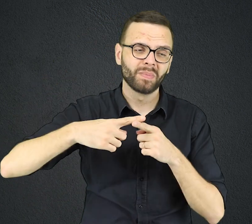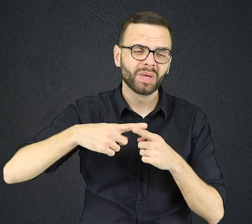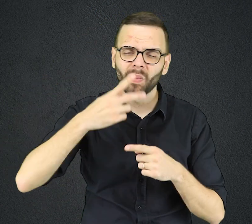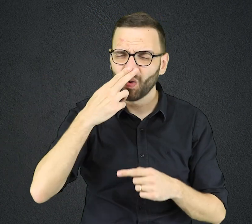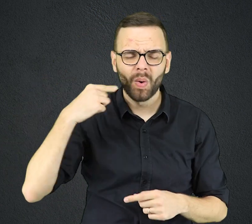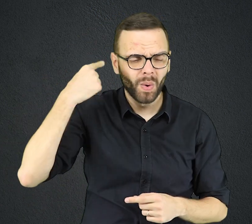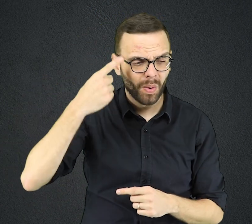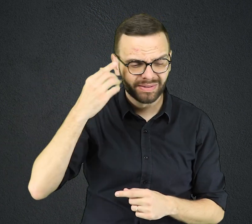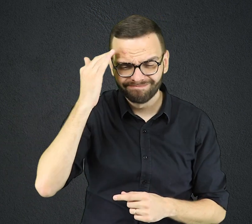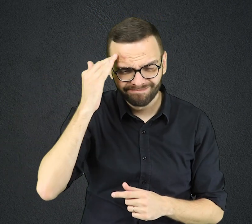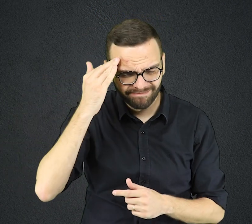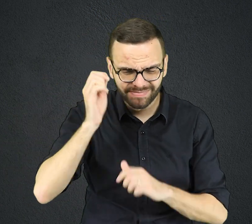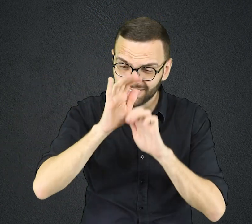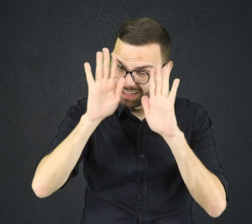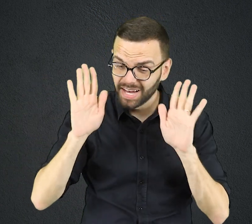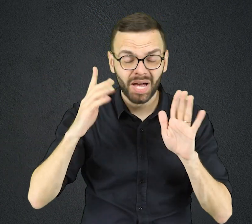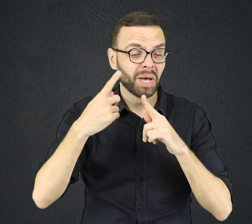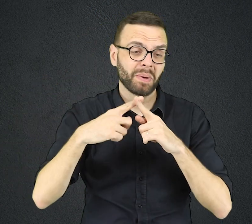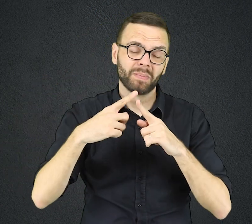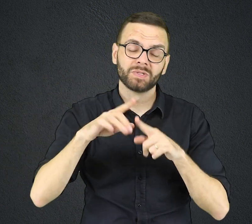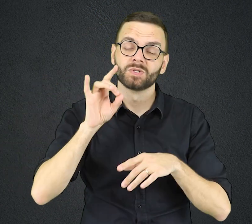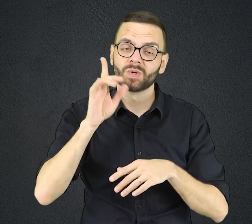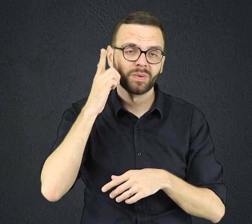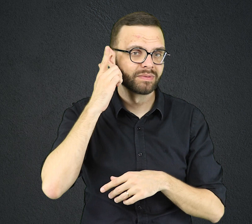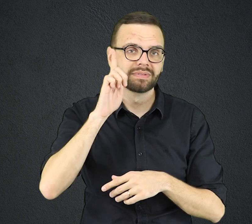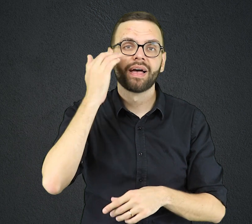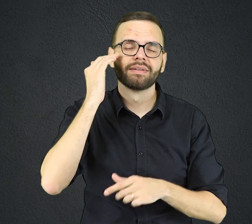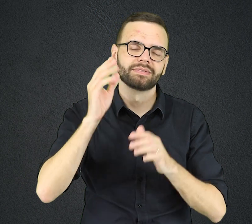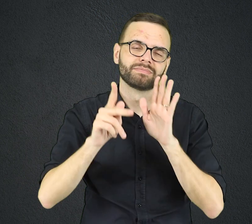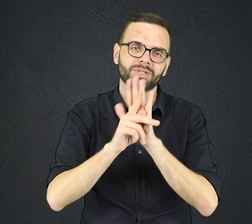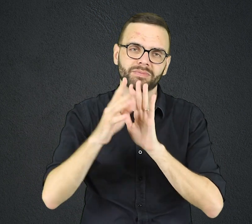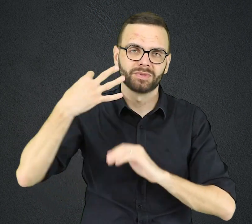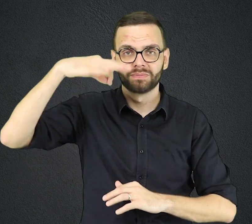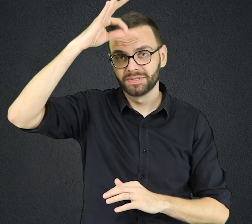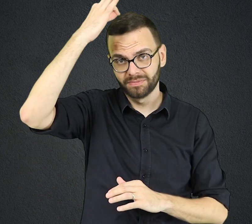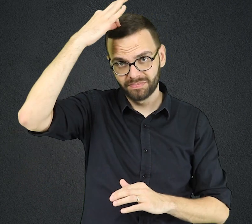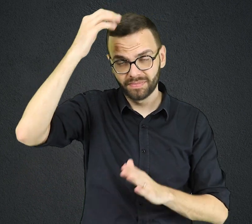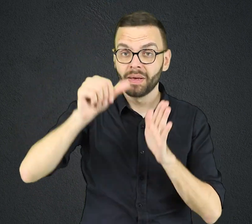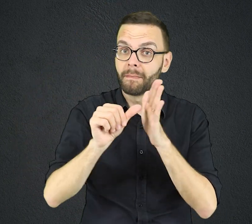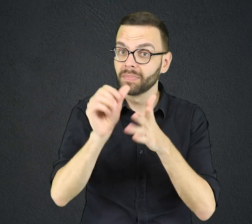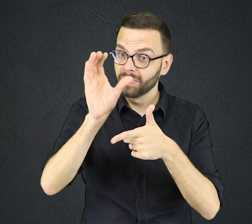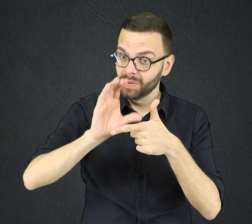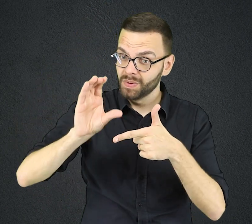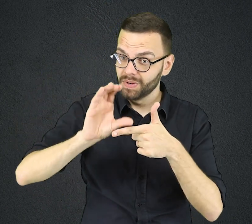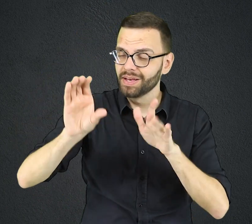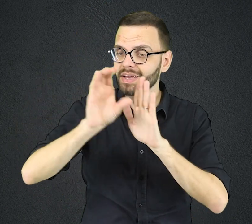loucura, e não é capaz de entendê-las, porque elas são discernidas espiritualmente. Primeira carta aos Coríntios,